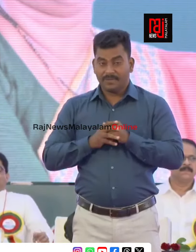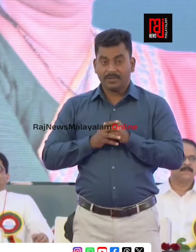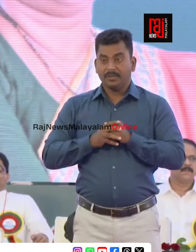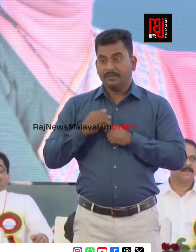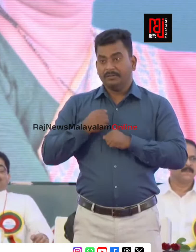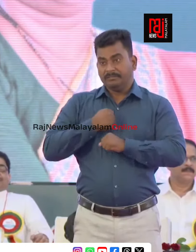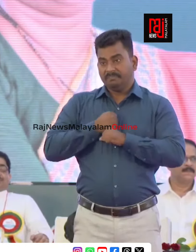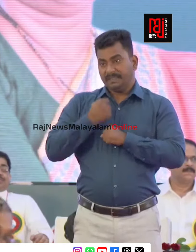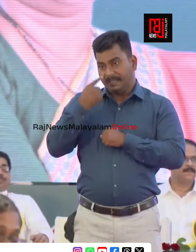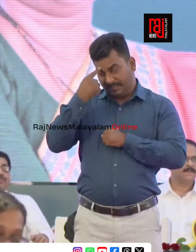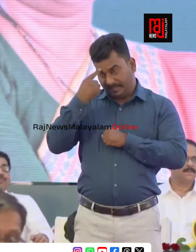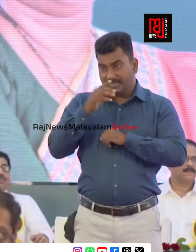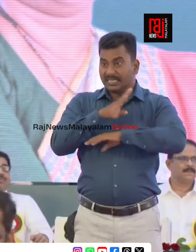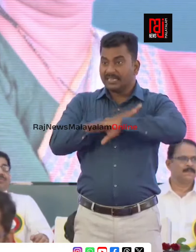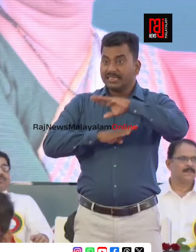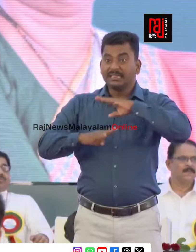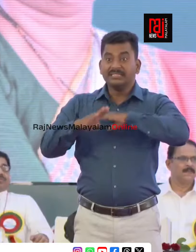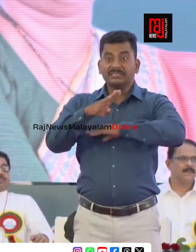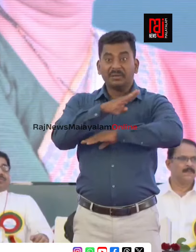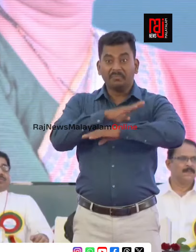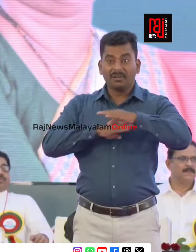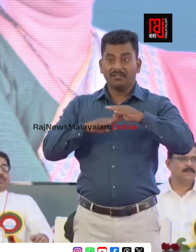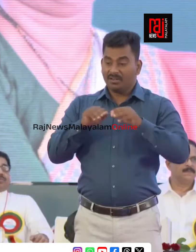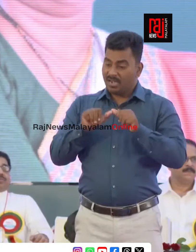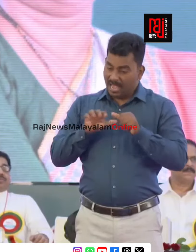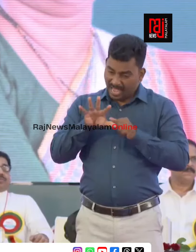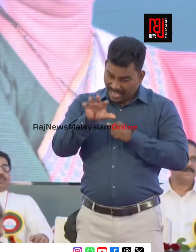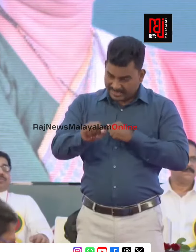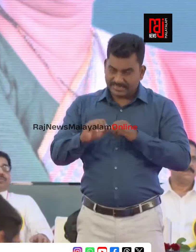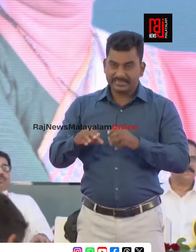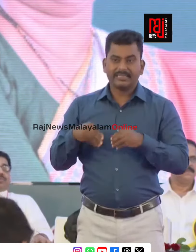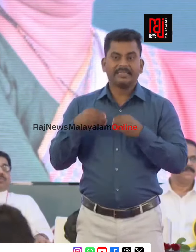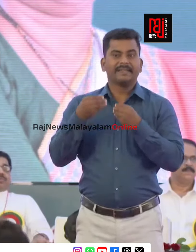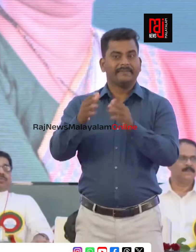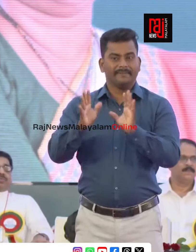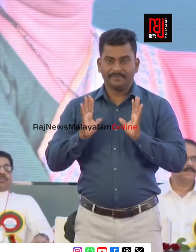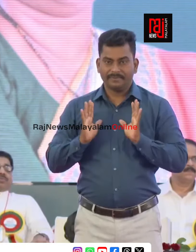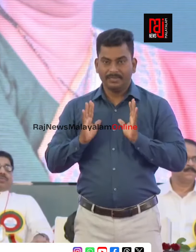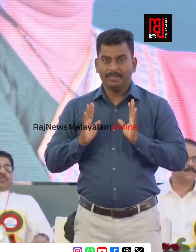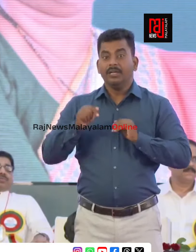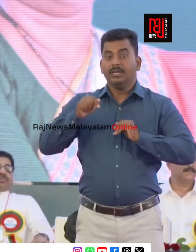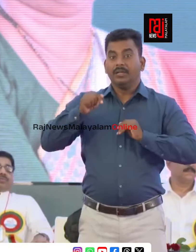ഭിന്നശേഷിയുള്ളവർക്ക് വേണ്ടി നടത്തുന്ന ഇടപെടലുകൾ ഒരേ സമയം